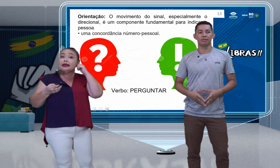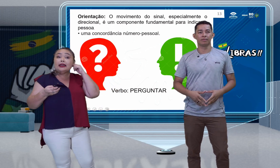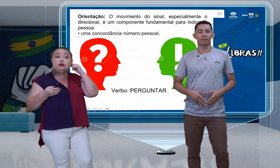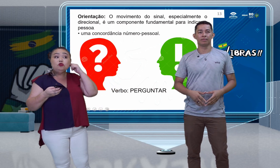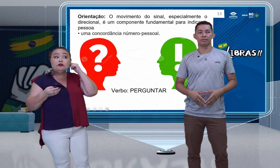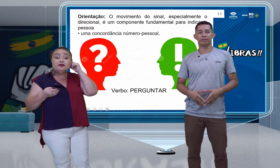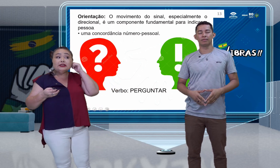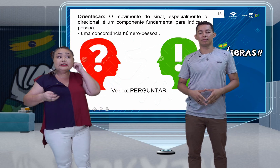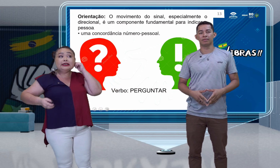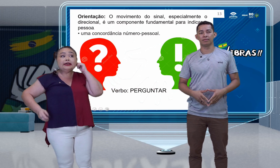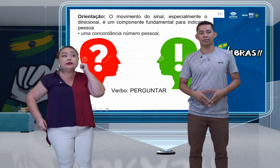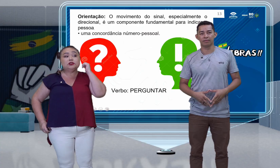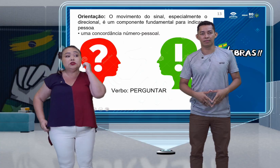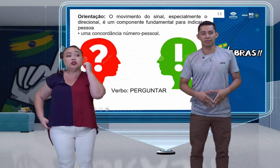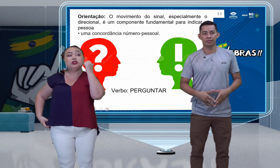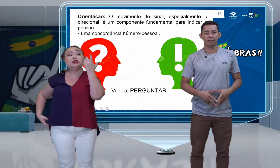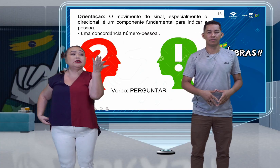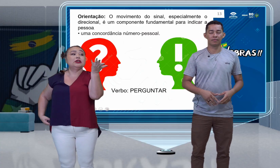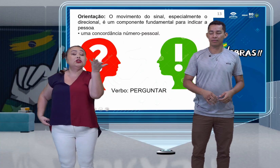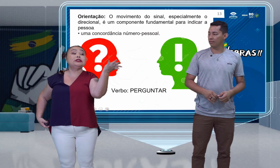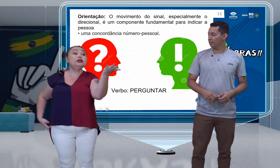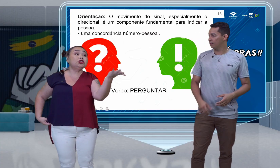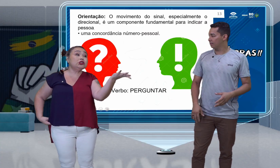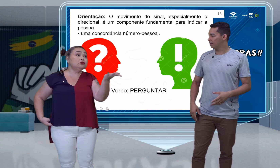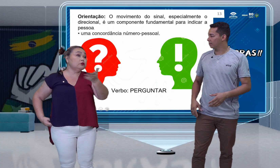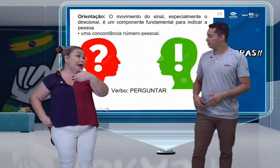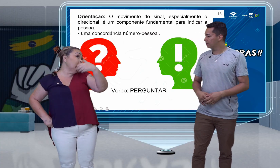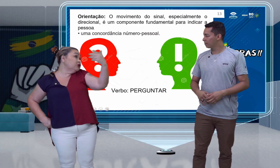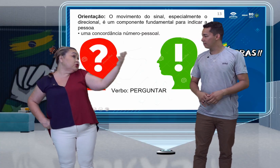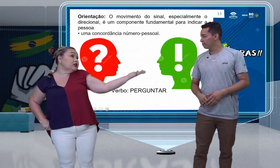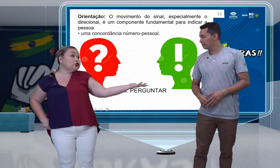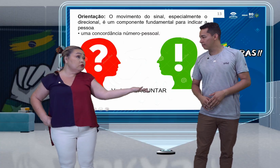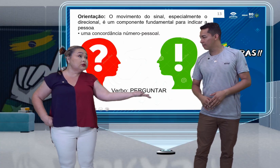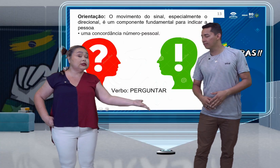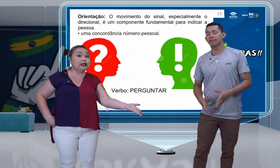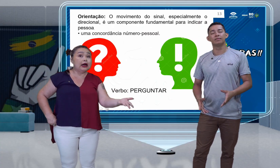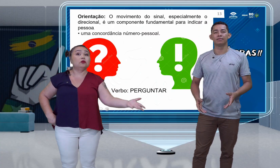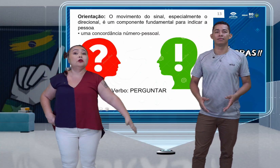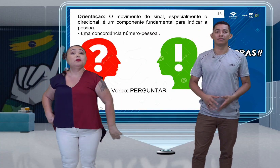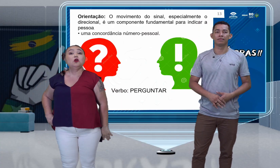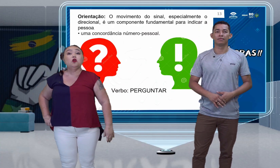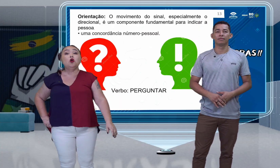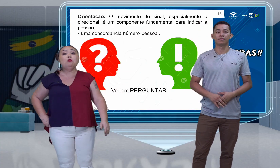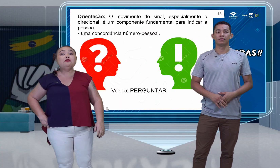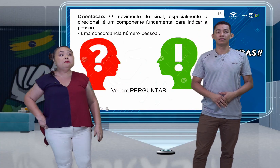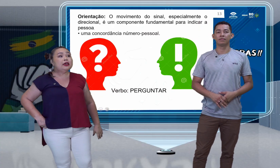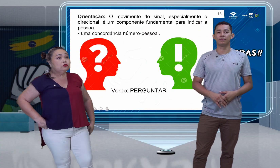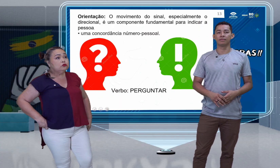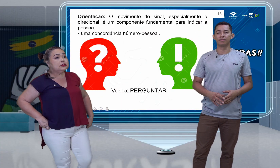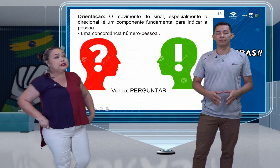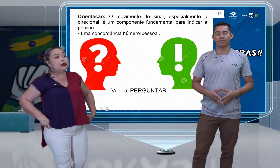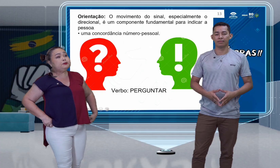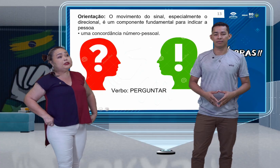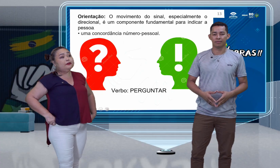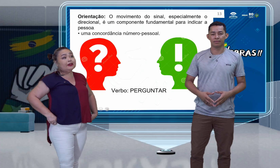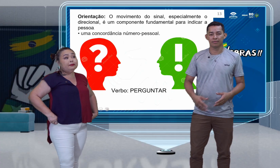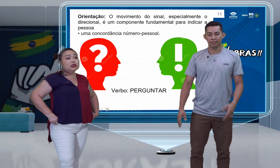aquela dúvida, né? De sentido, para quem me direciona o sinal. O movimento do sinal, especificamente